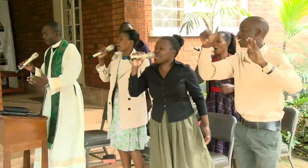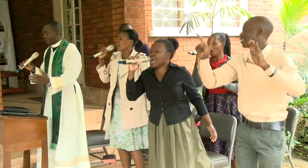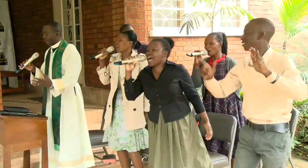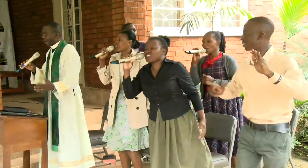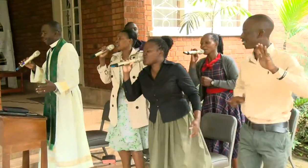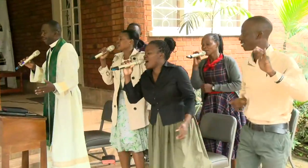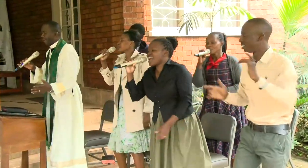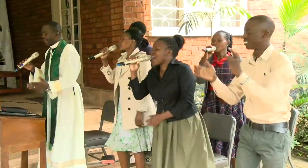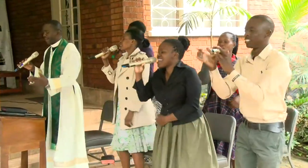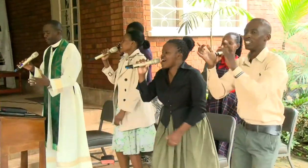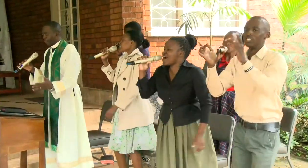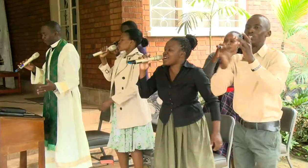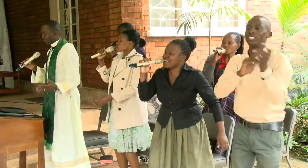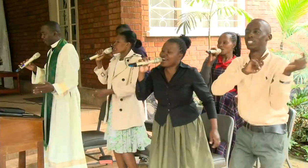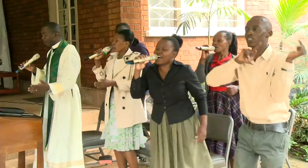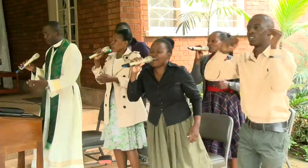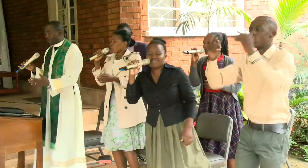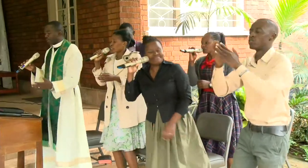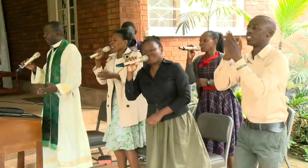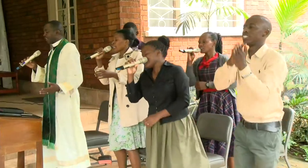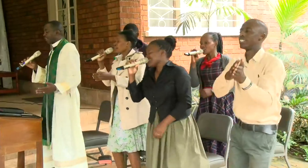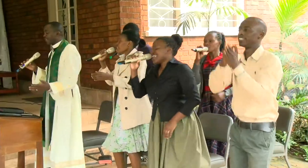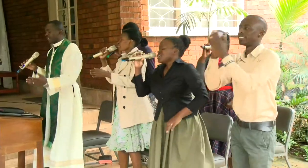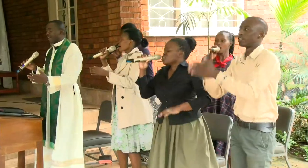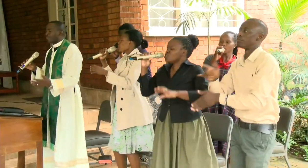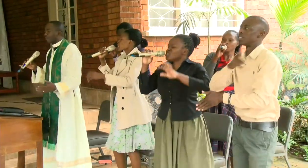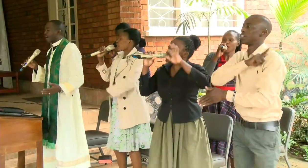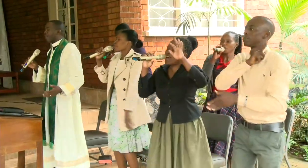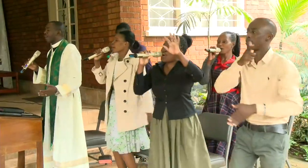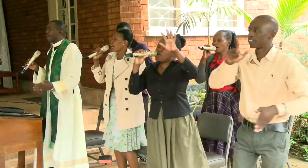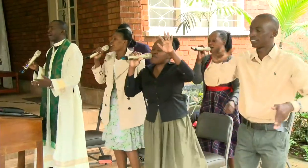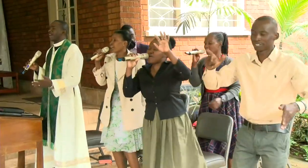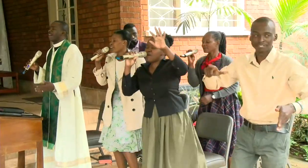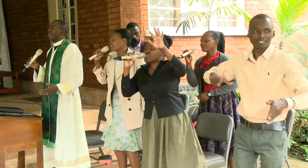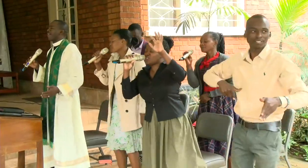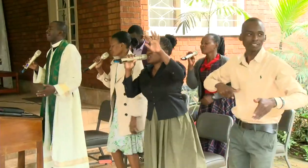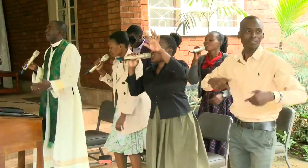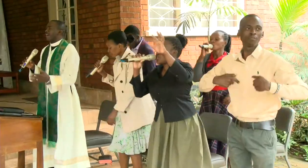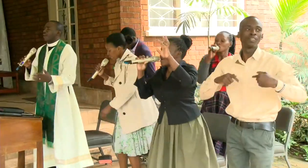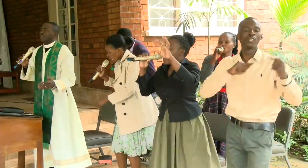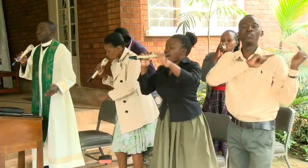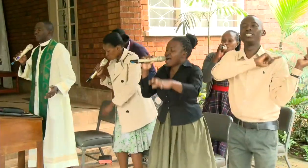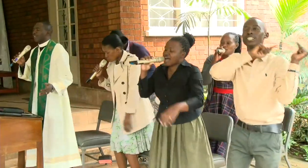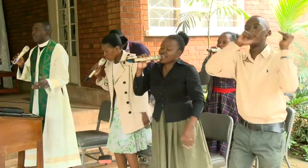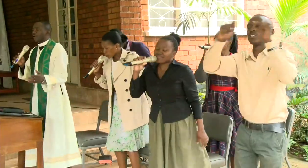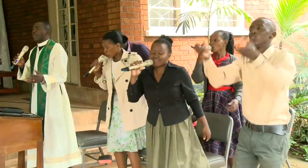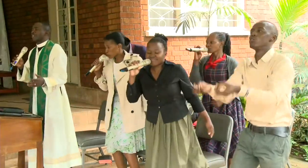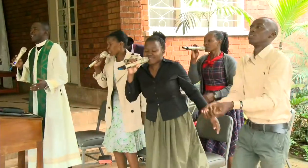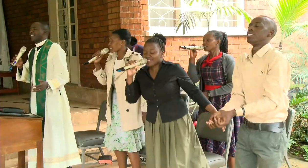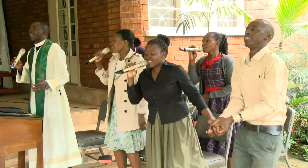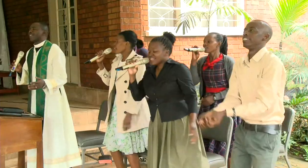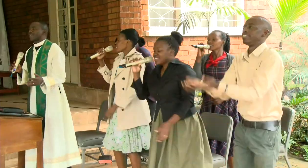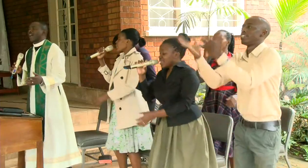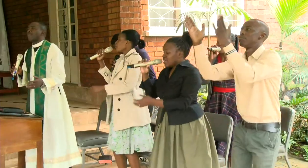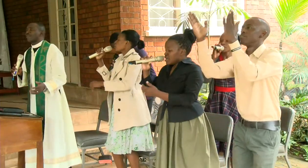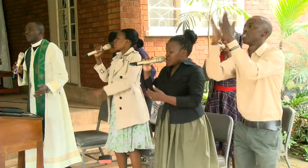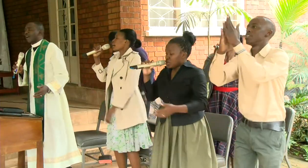Yesu yatwagala yo. Tuze kumuwa ekitiibwa.